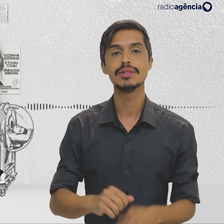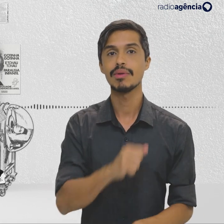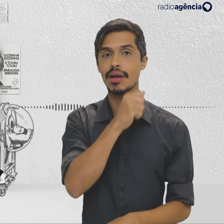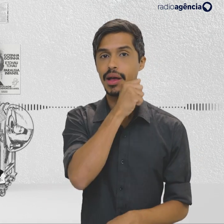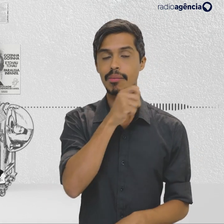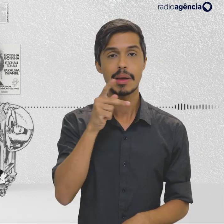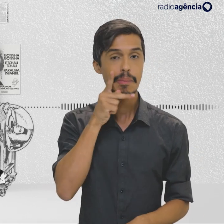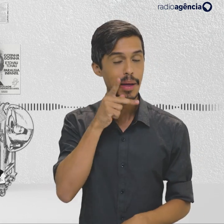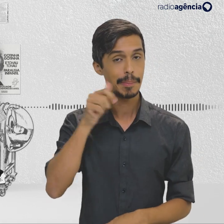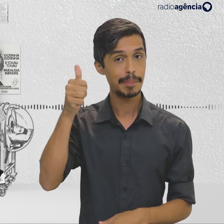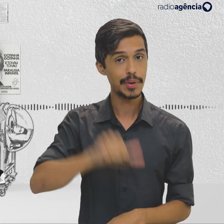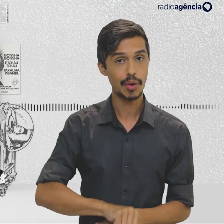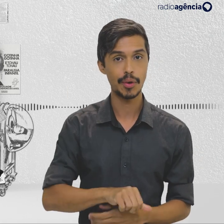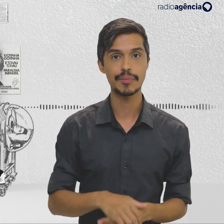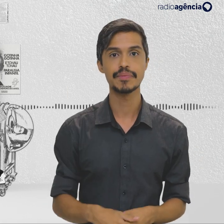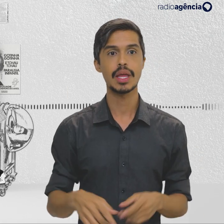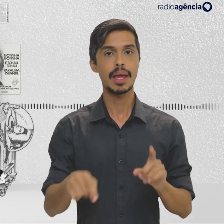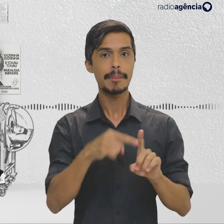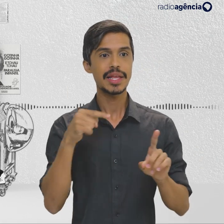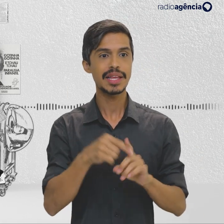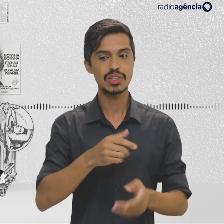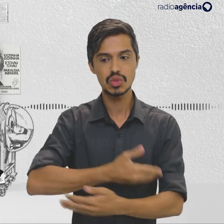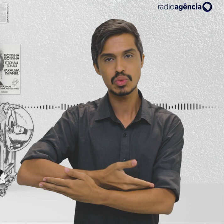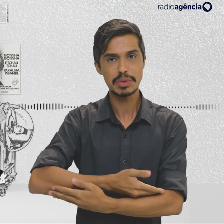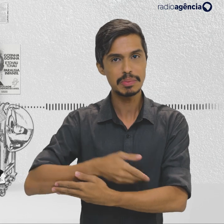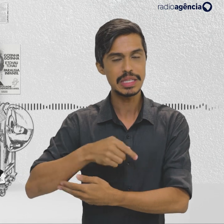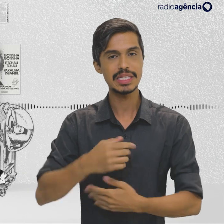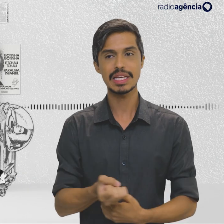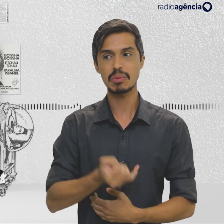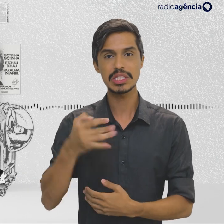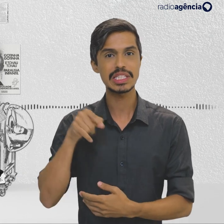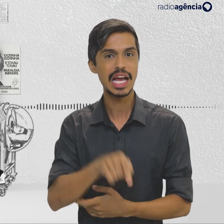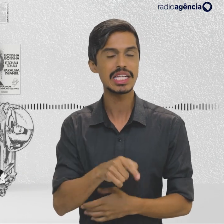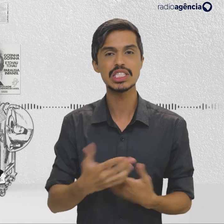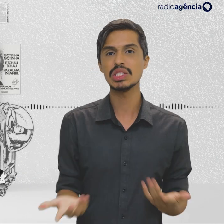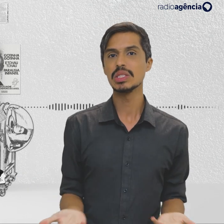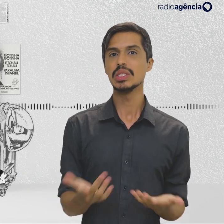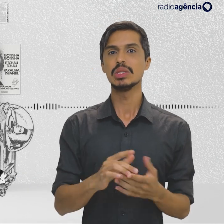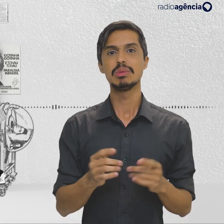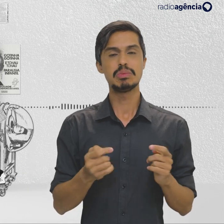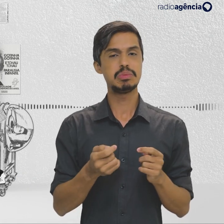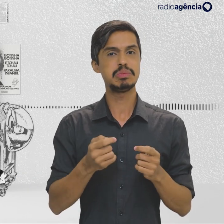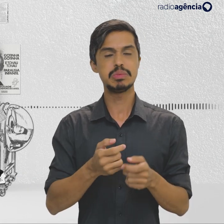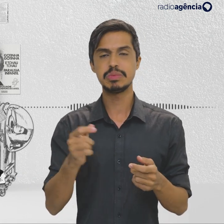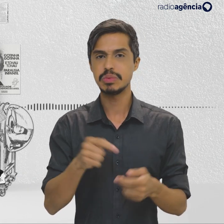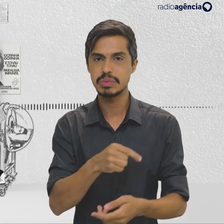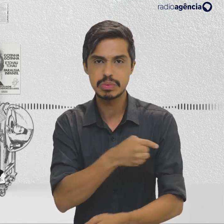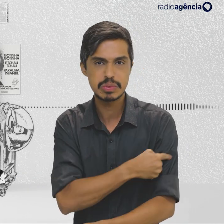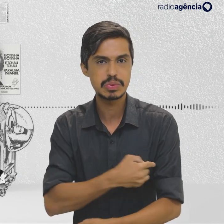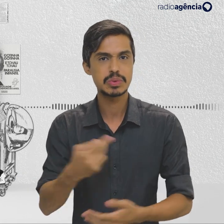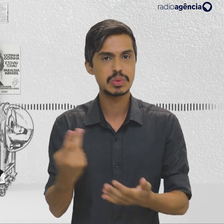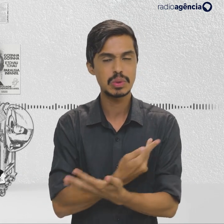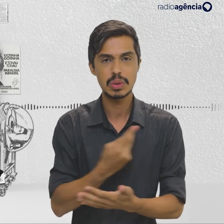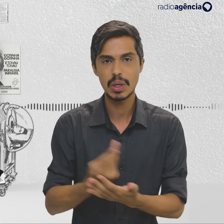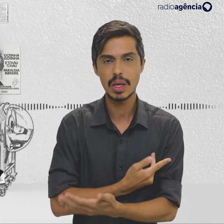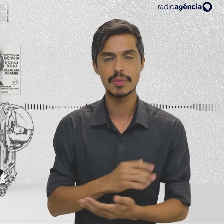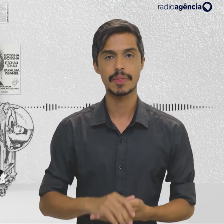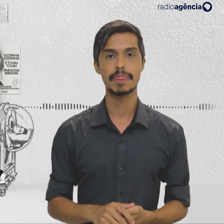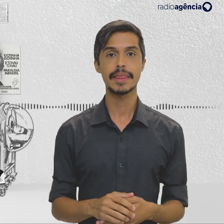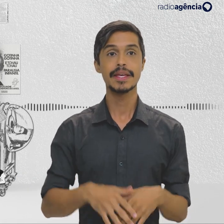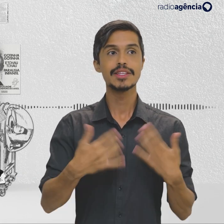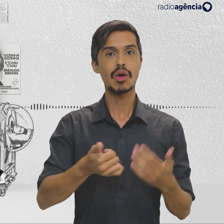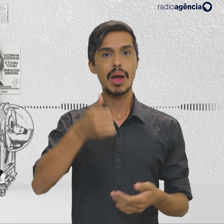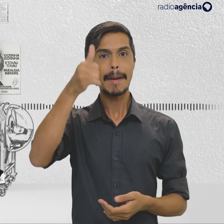pior menos da metade dos bebês foram imunizados na idade correta com isso o estado da região norte